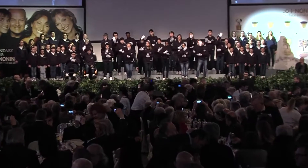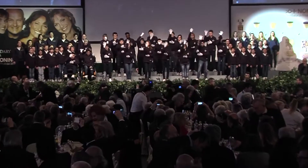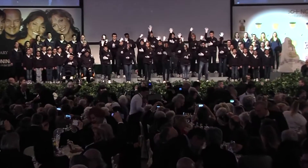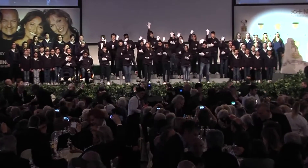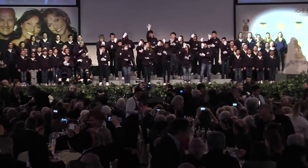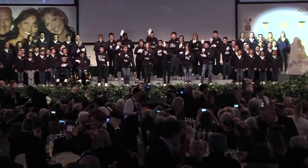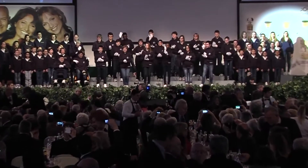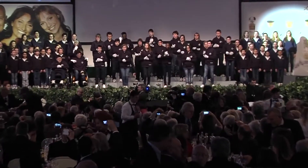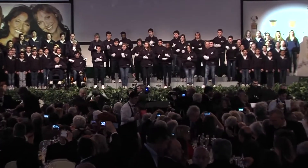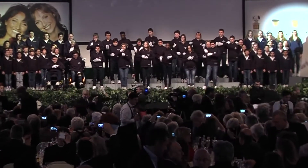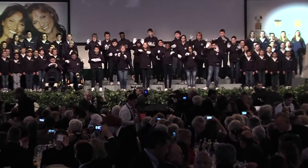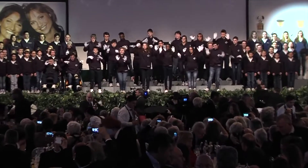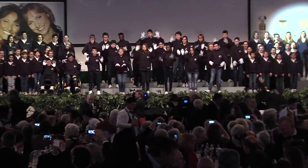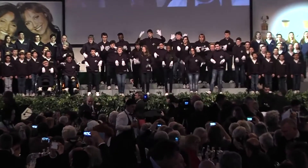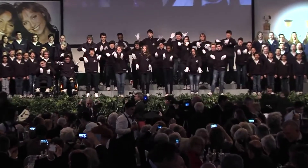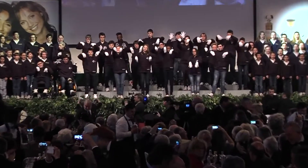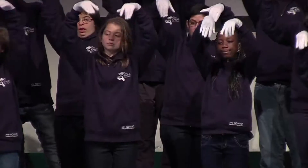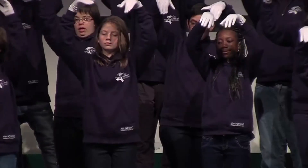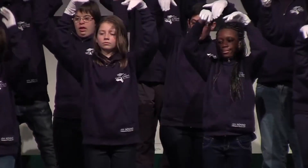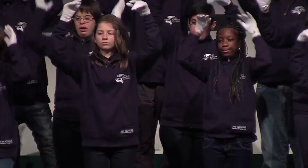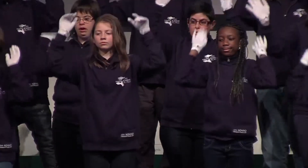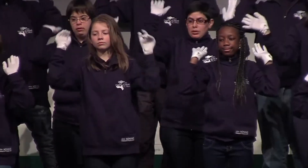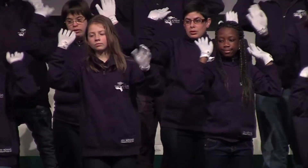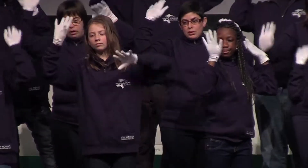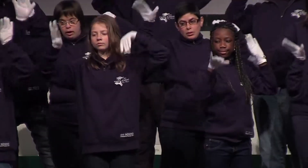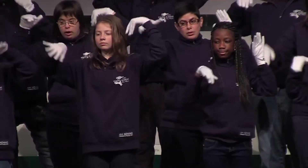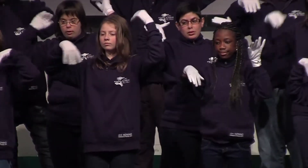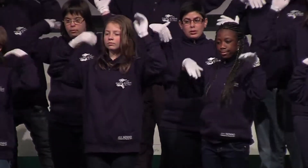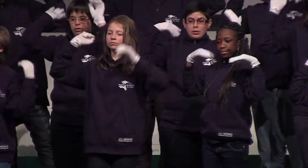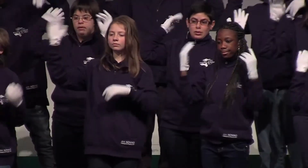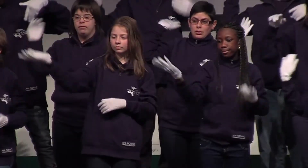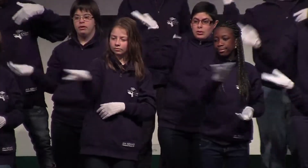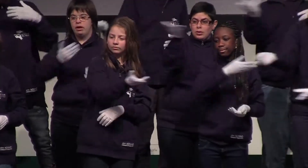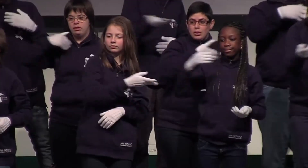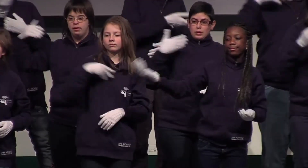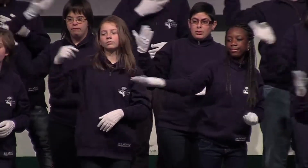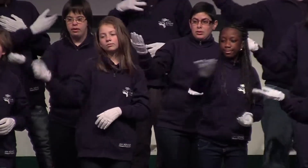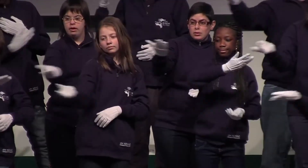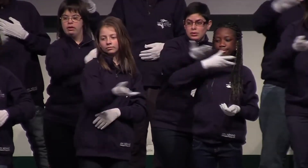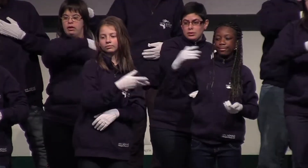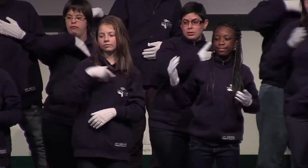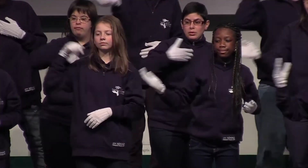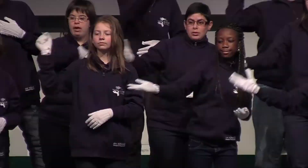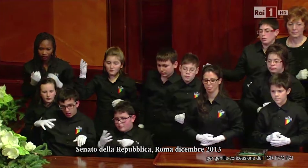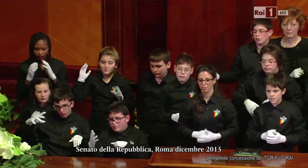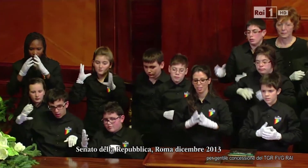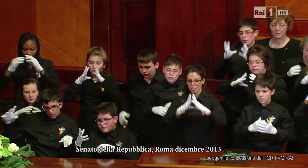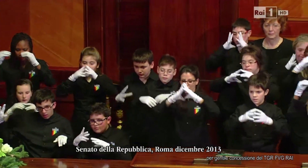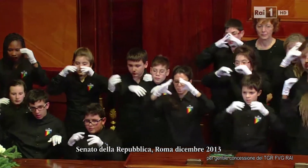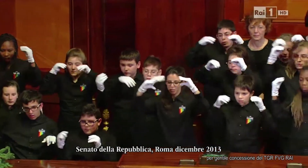Blancas, che coinvolge bambini diversamente abili per avvicinarli alla musica. I Nonino sono i veri ambasciatori della grappa di qualità nel